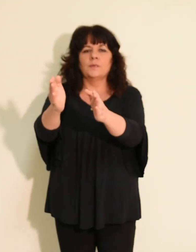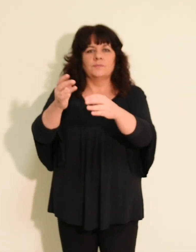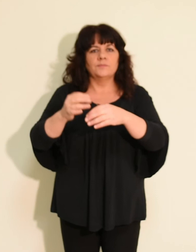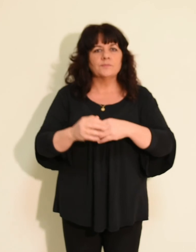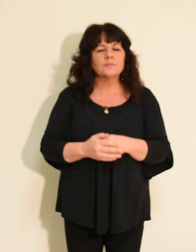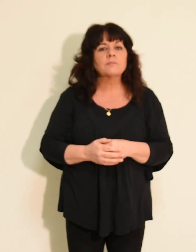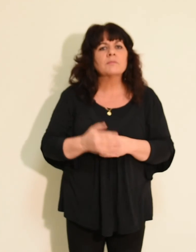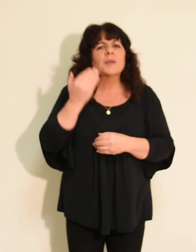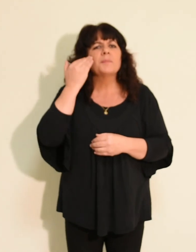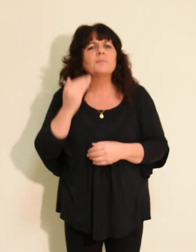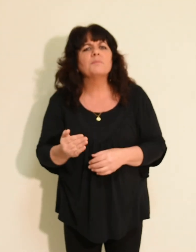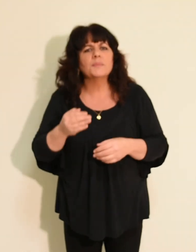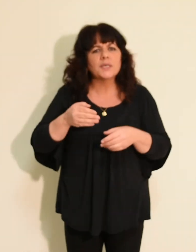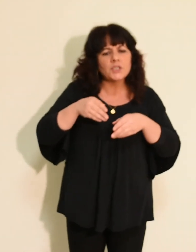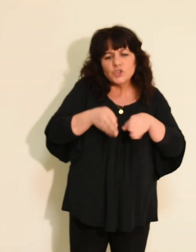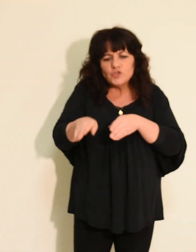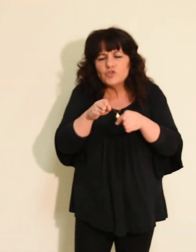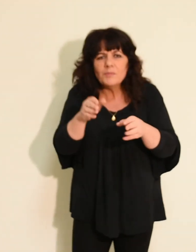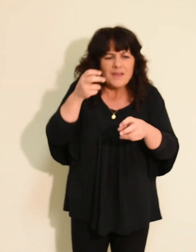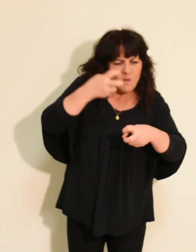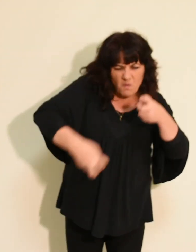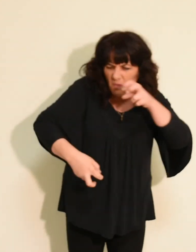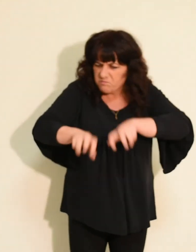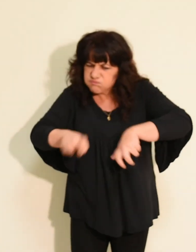Les chemins rocailleux seront aplanis.